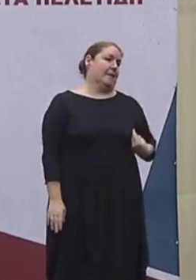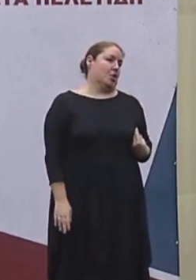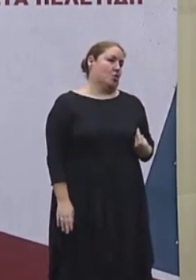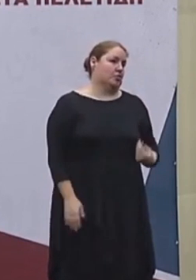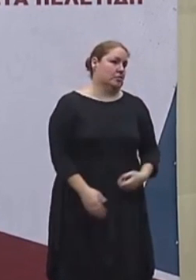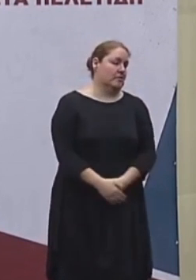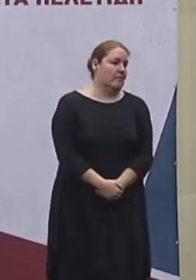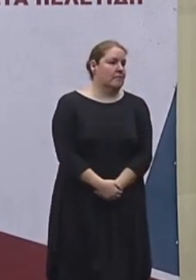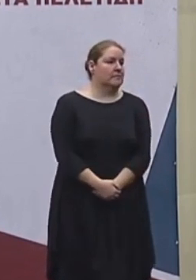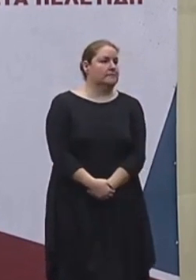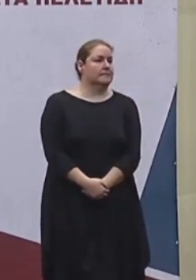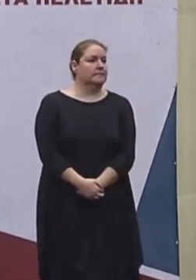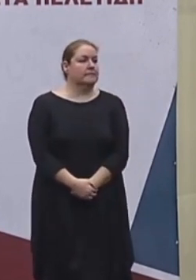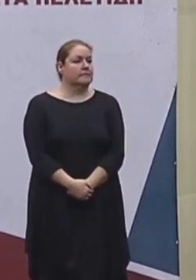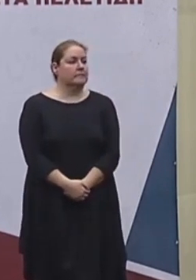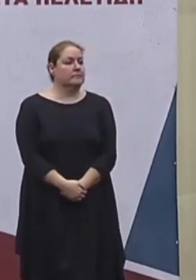Δήμαρχος.